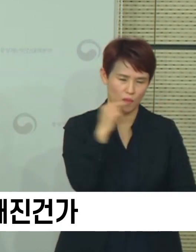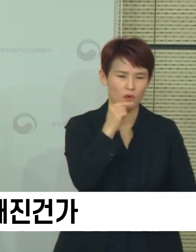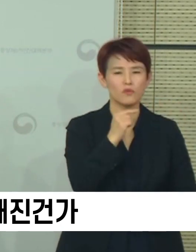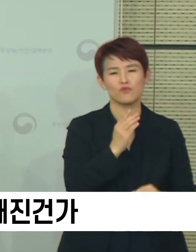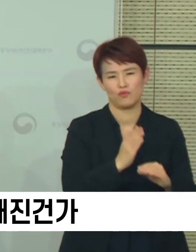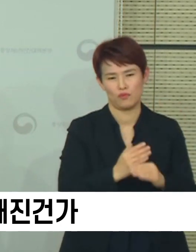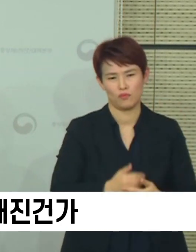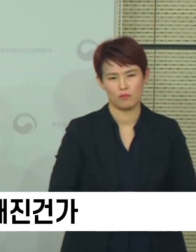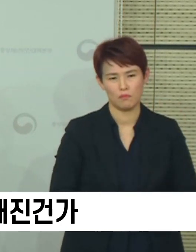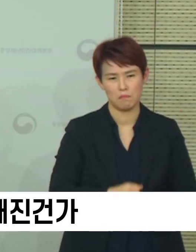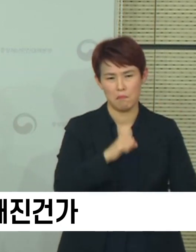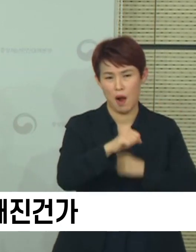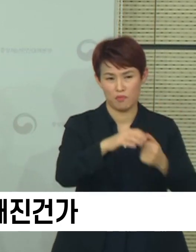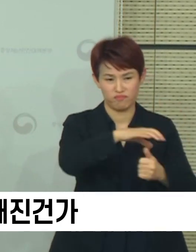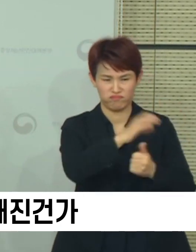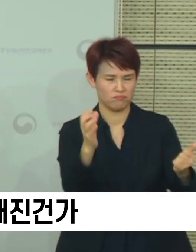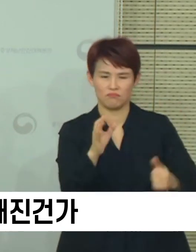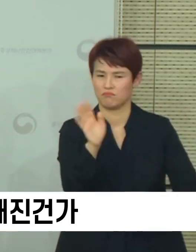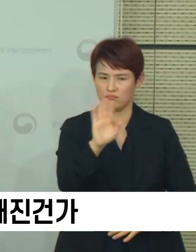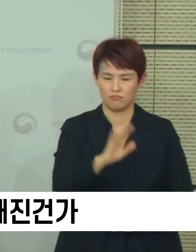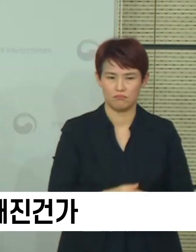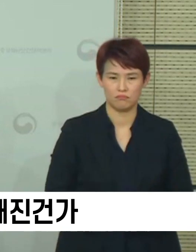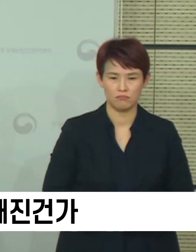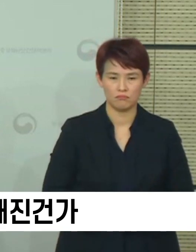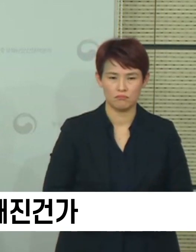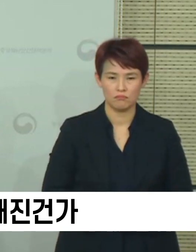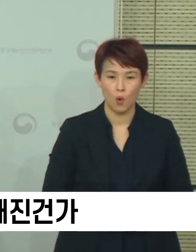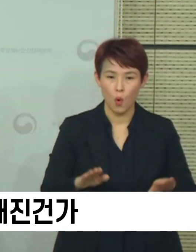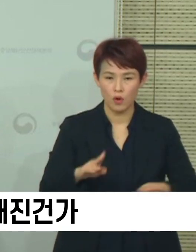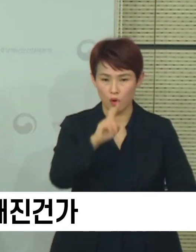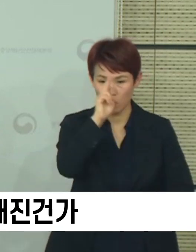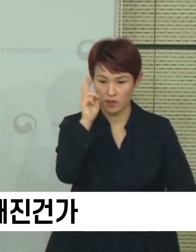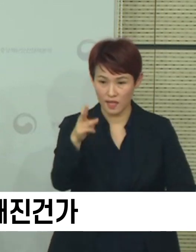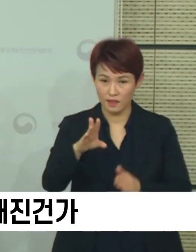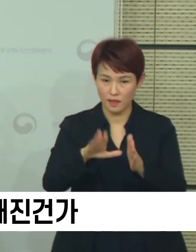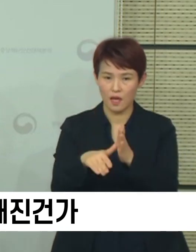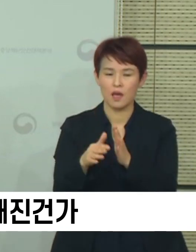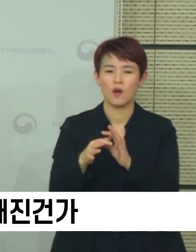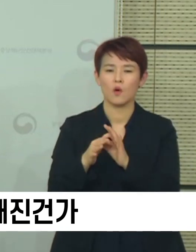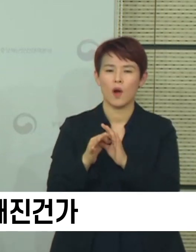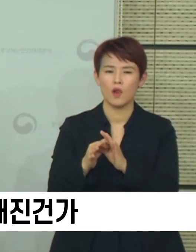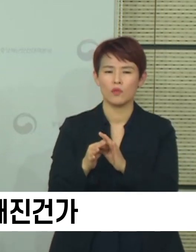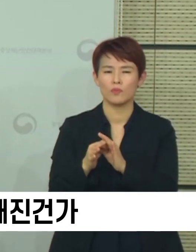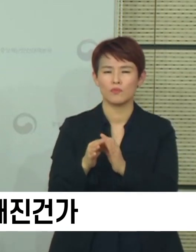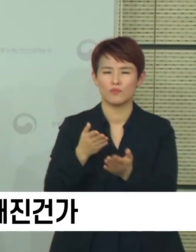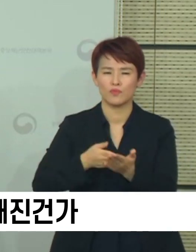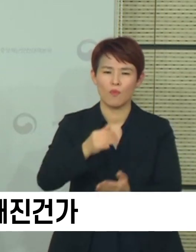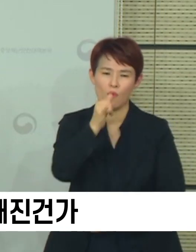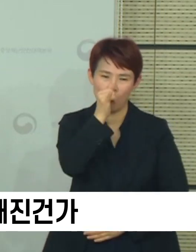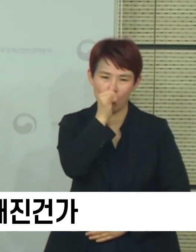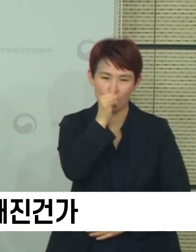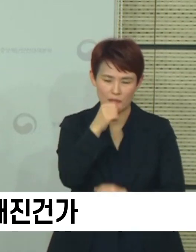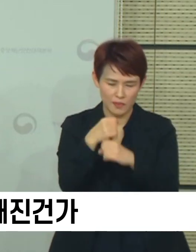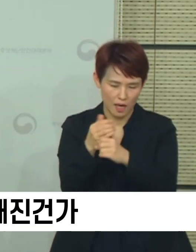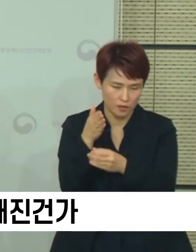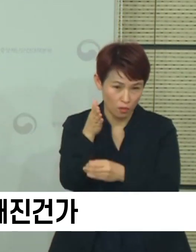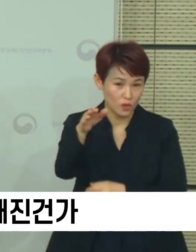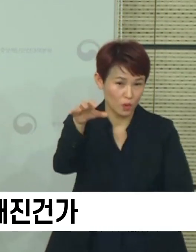상황입니다. 그 중앙임상위원회에서 오늘 오후 3시에 또 여러 가지 관련 브리핑을 하기로 했습니다만 이